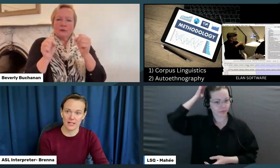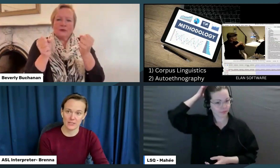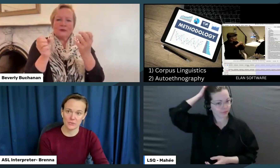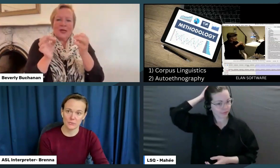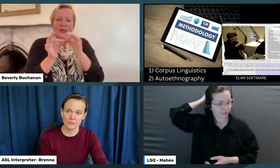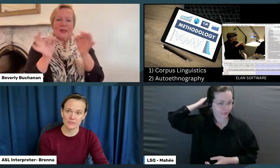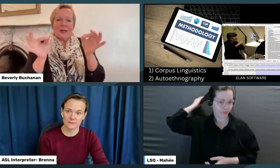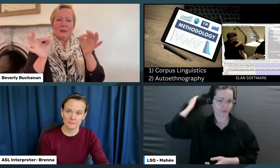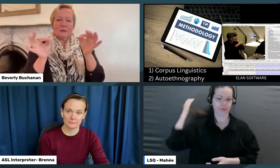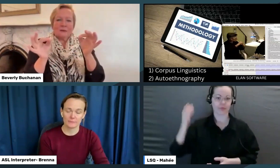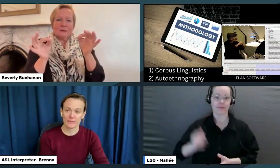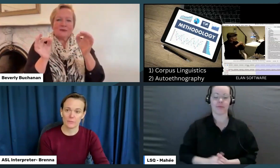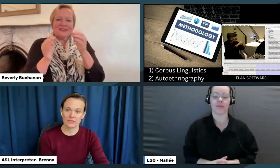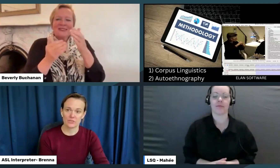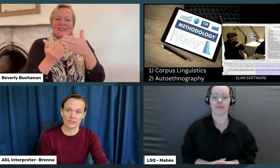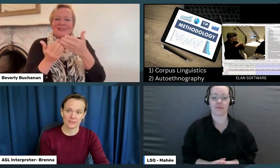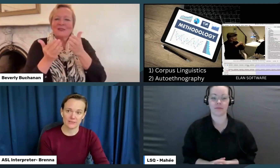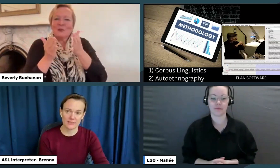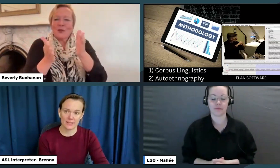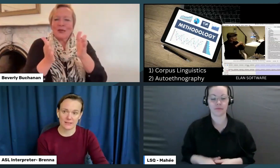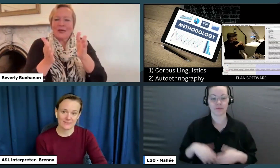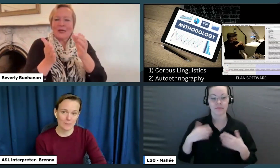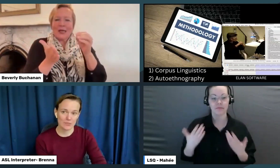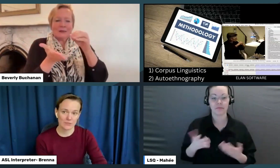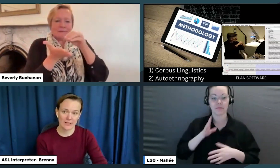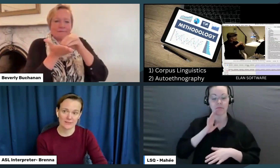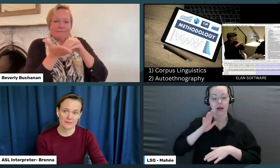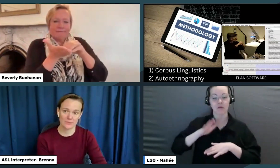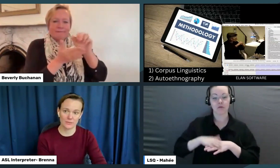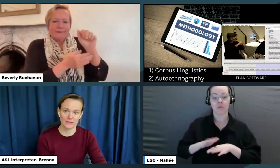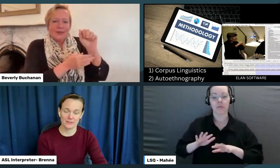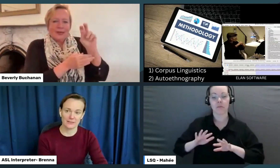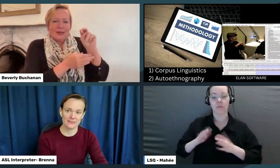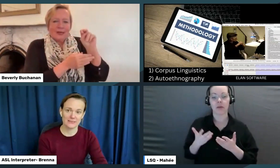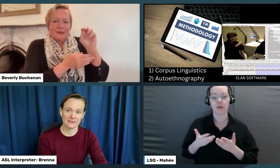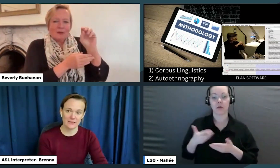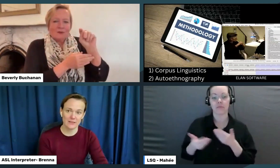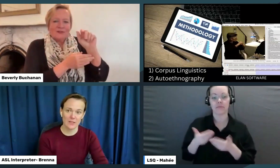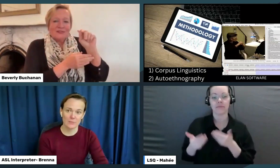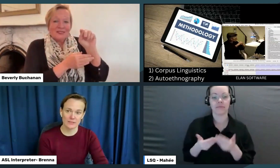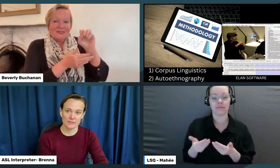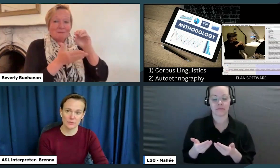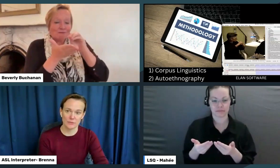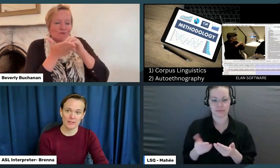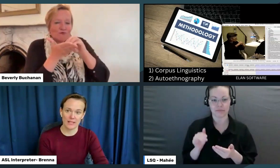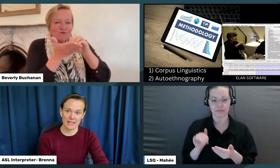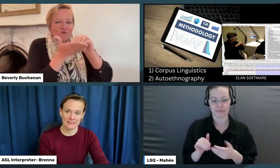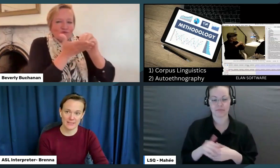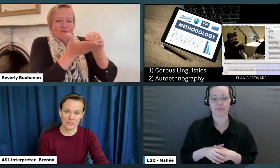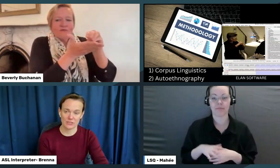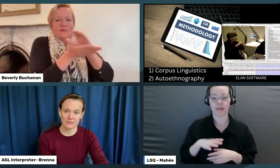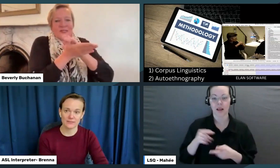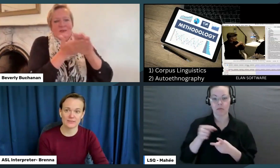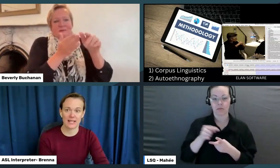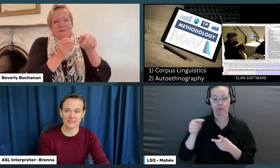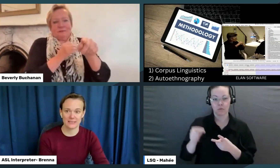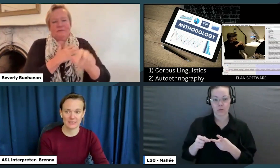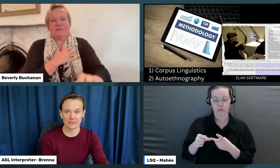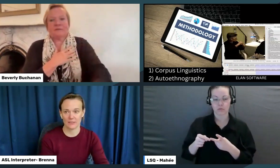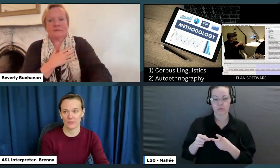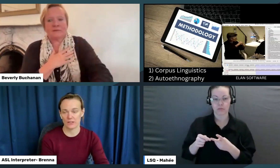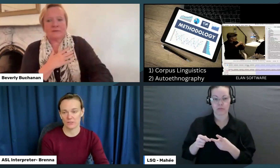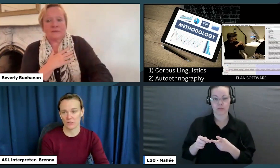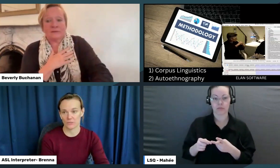utilisé qui fait l'analyse des captures faciles. On peut annoter en